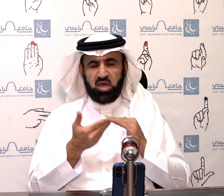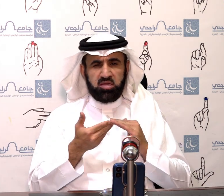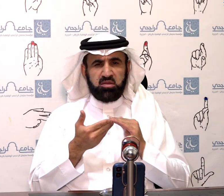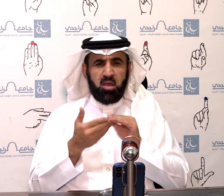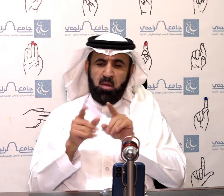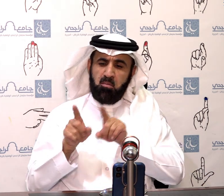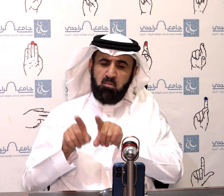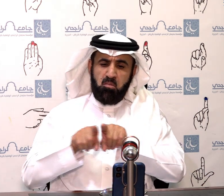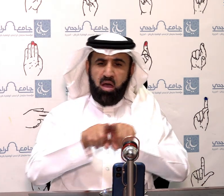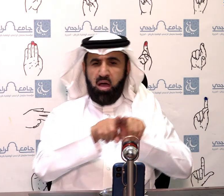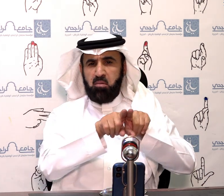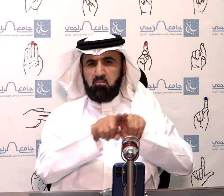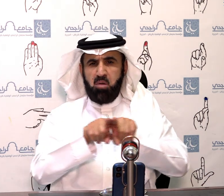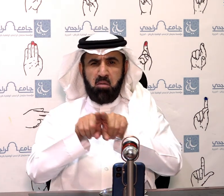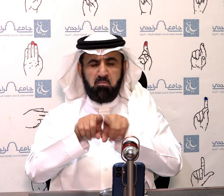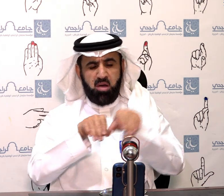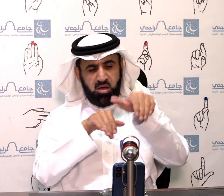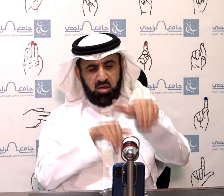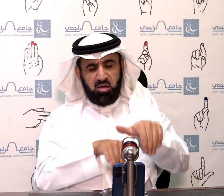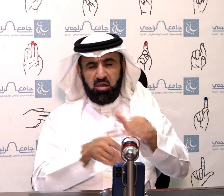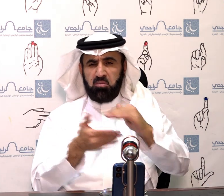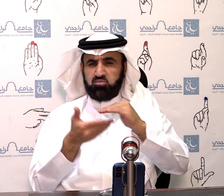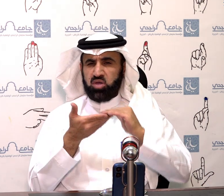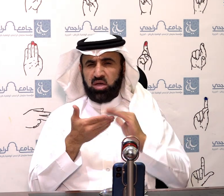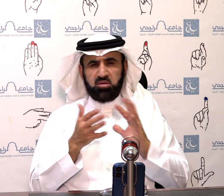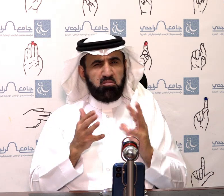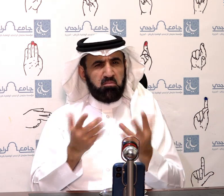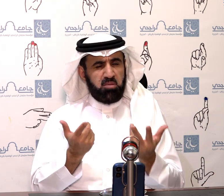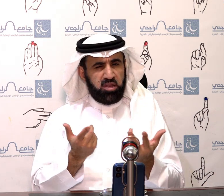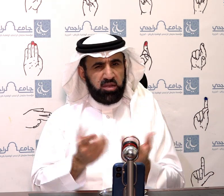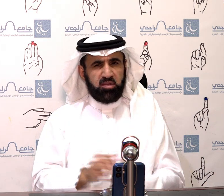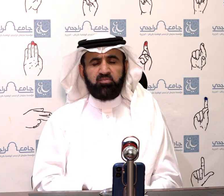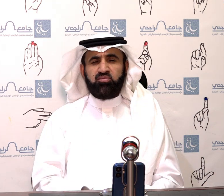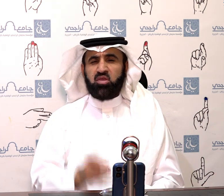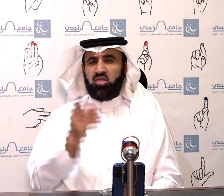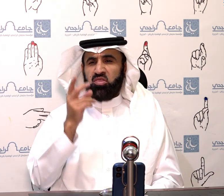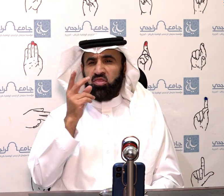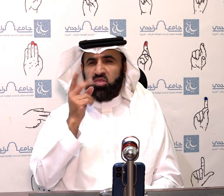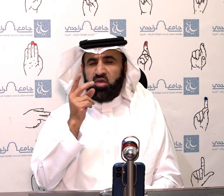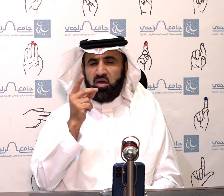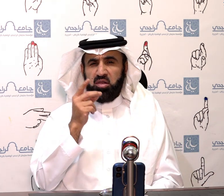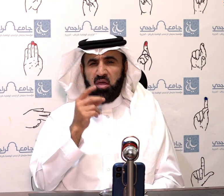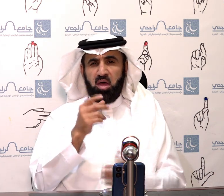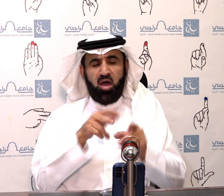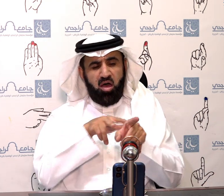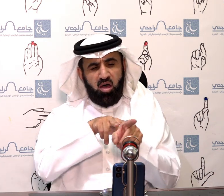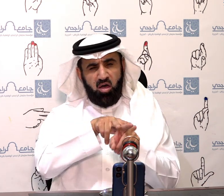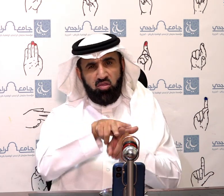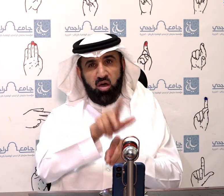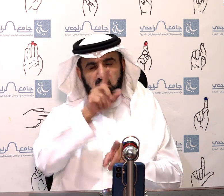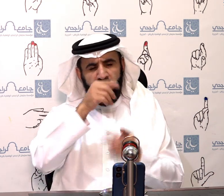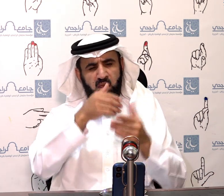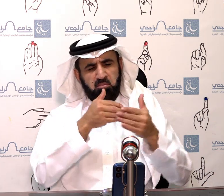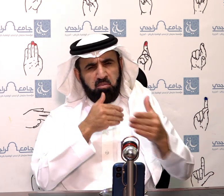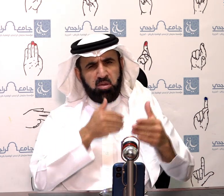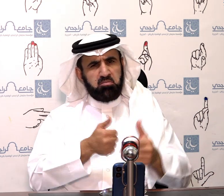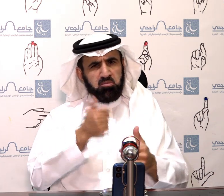قبورنا ويؤنس وحشتنا؟ ما الذي يمنع عنا عذاب الله؟ إنها والله